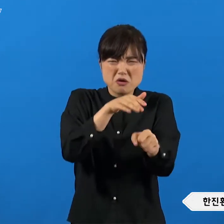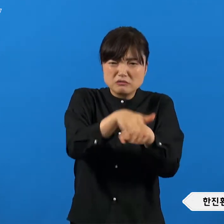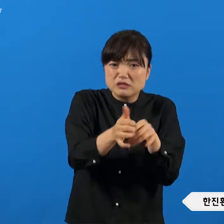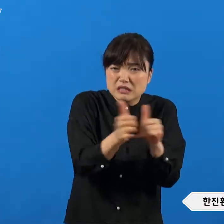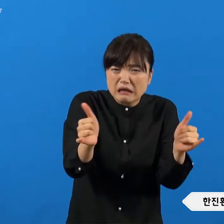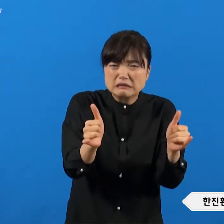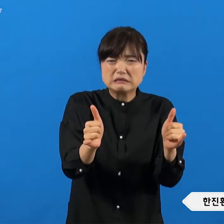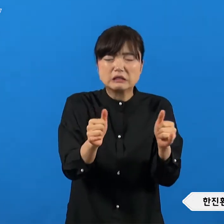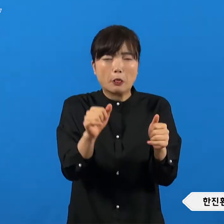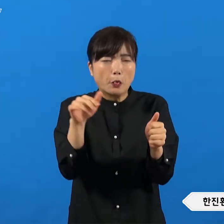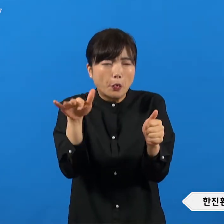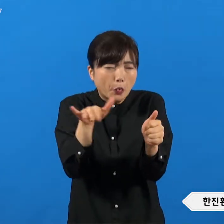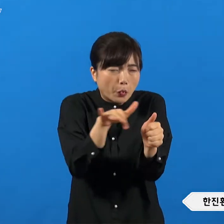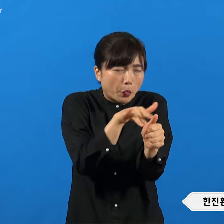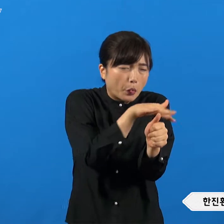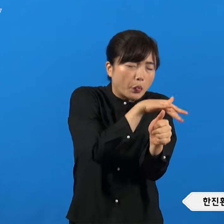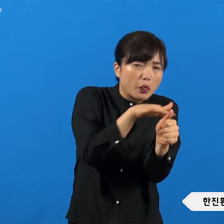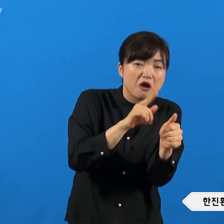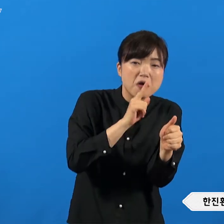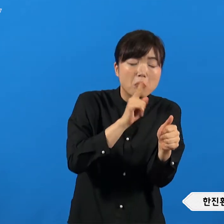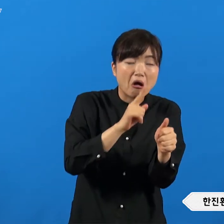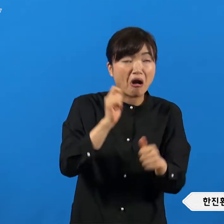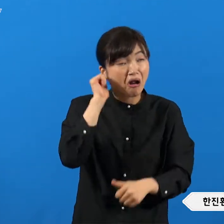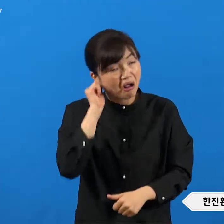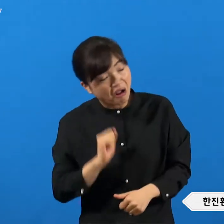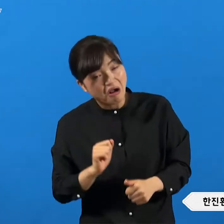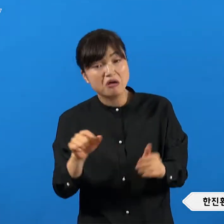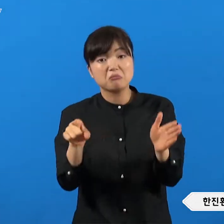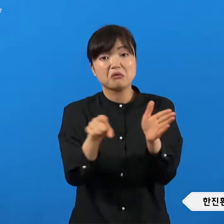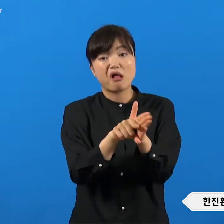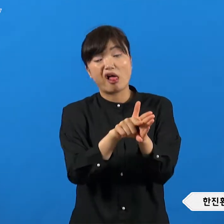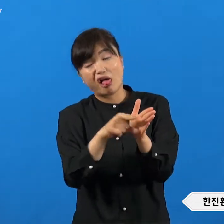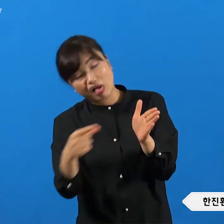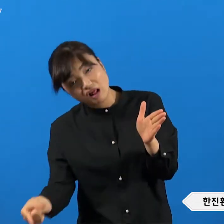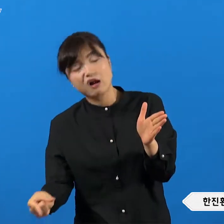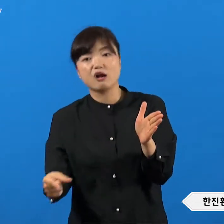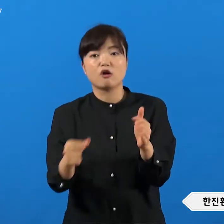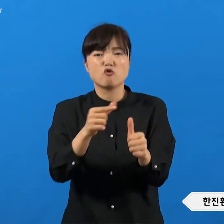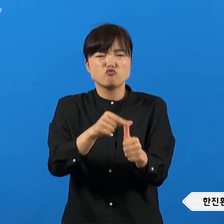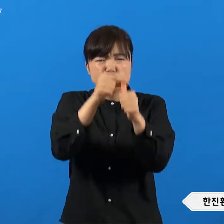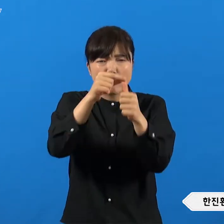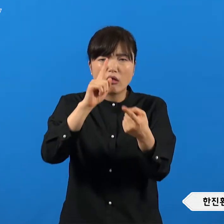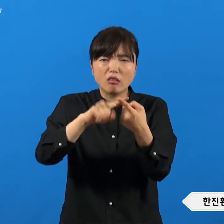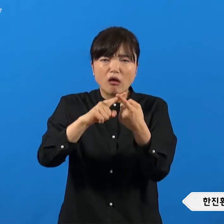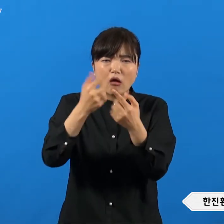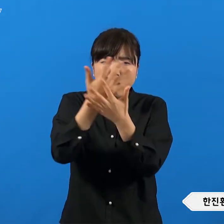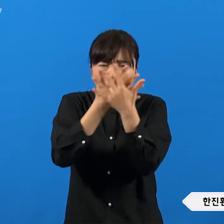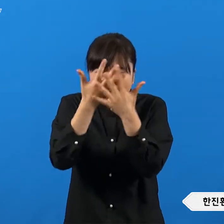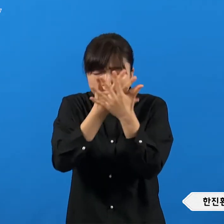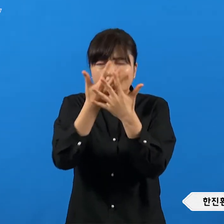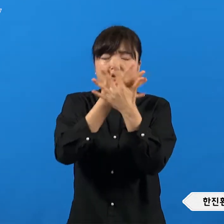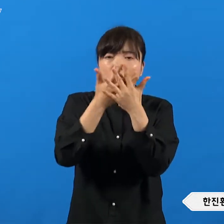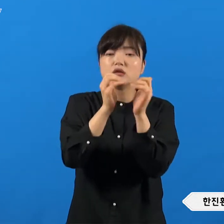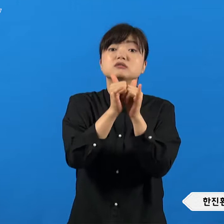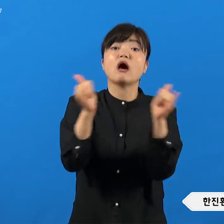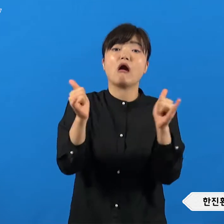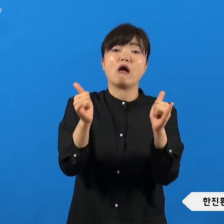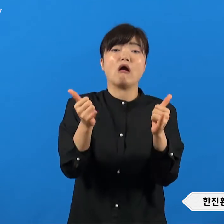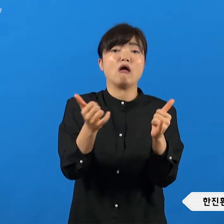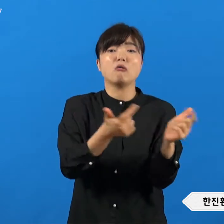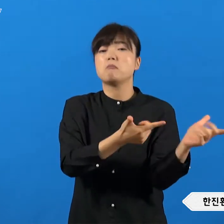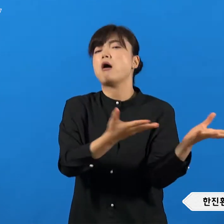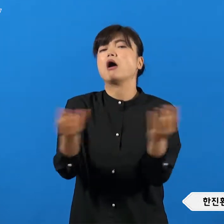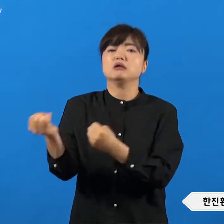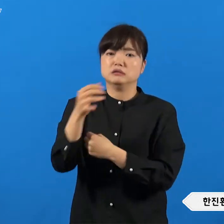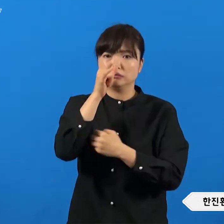율법주의자들의 그 속삭이는 말에 유혹에 넘어가서 믿음에서 파선하고 구원의 확신도 잃어버리고 그러는 사람들이